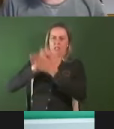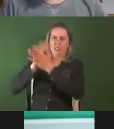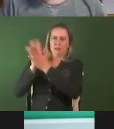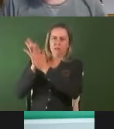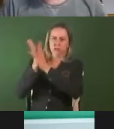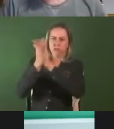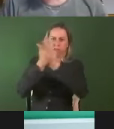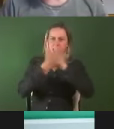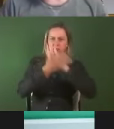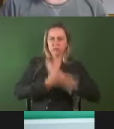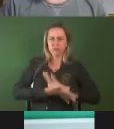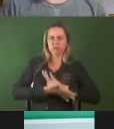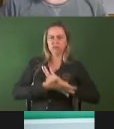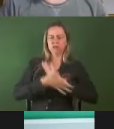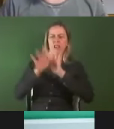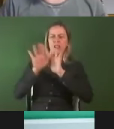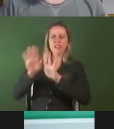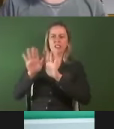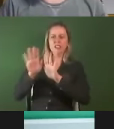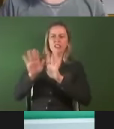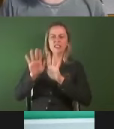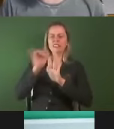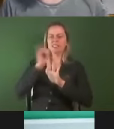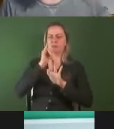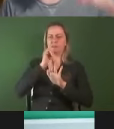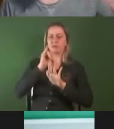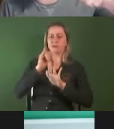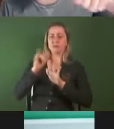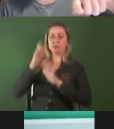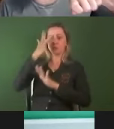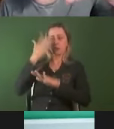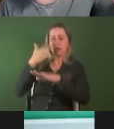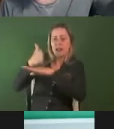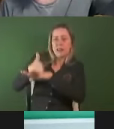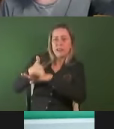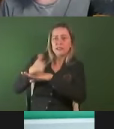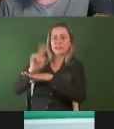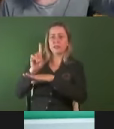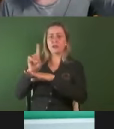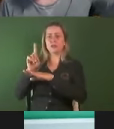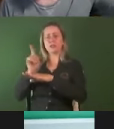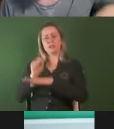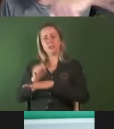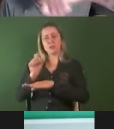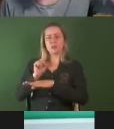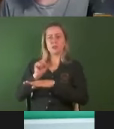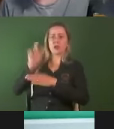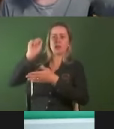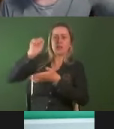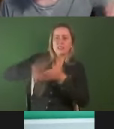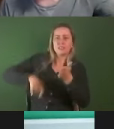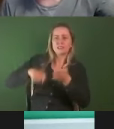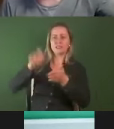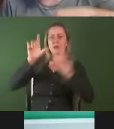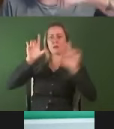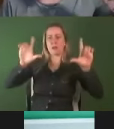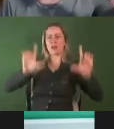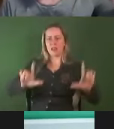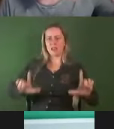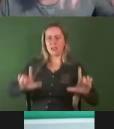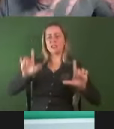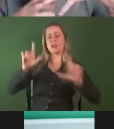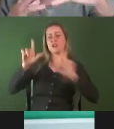lá preservados, e aonde as pessoas entravam nos lugares e assinavam nas paredes, escreviam nas